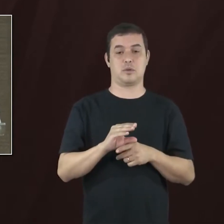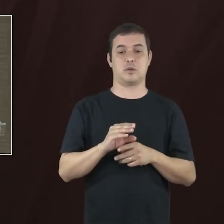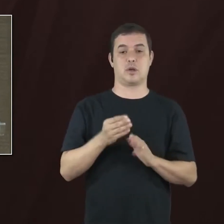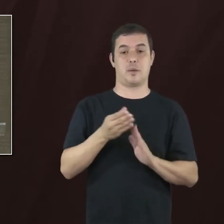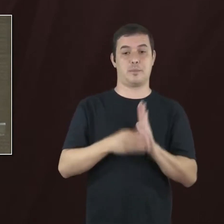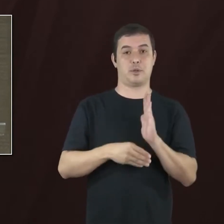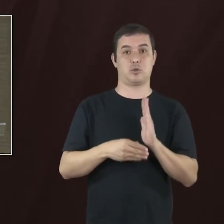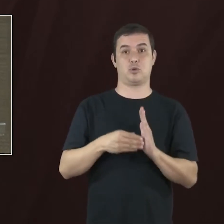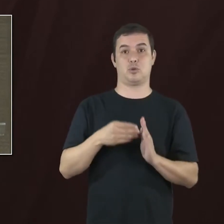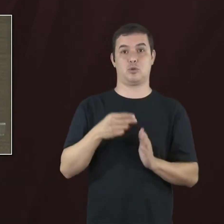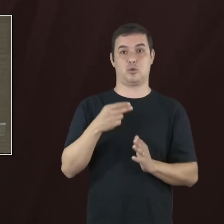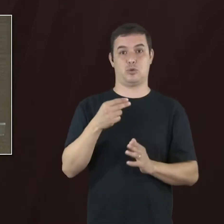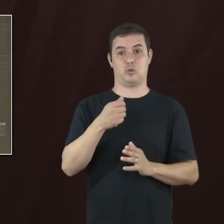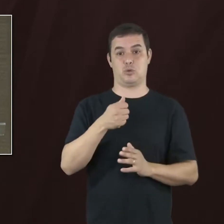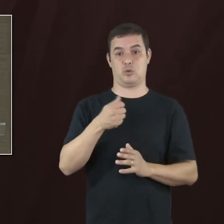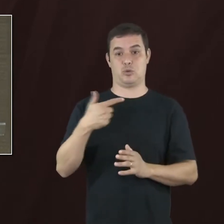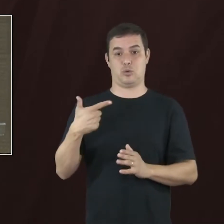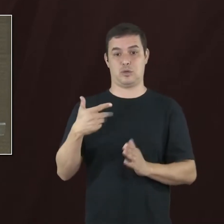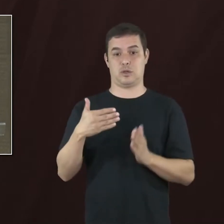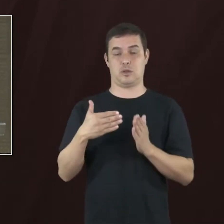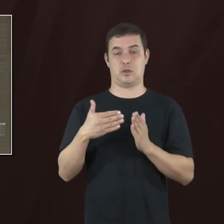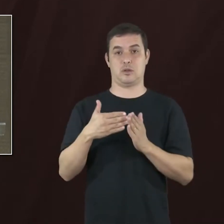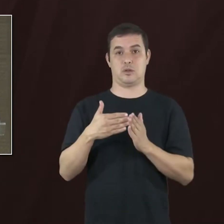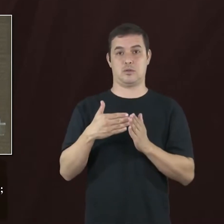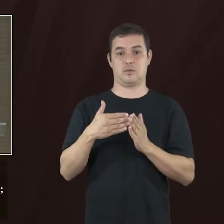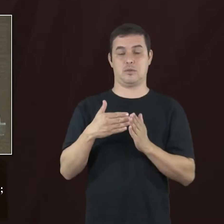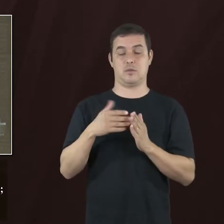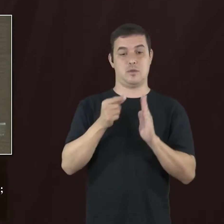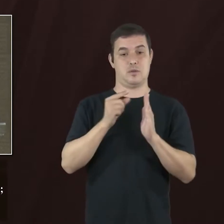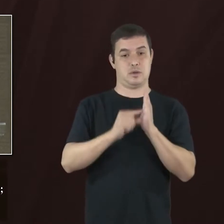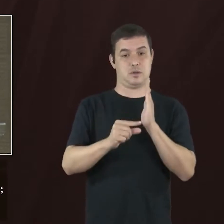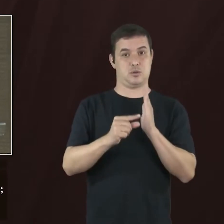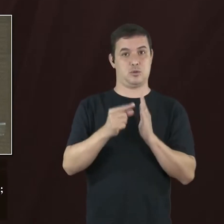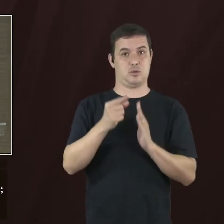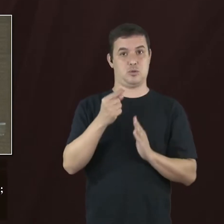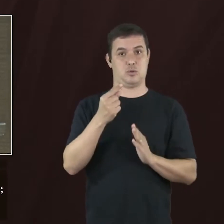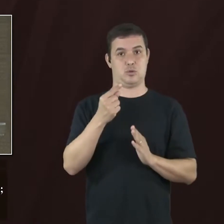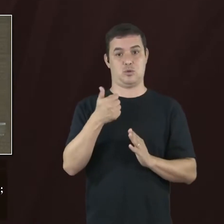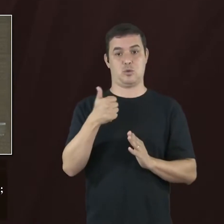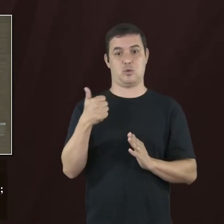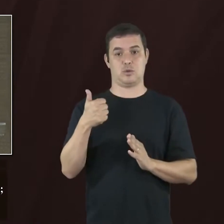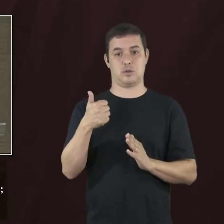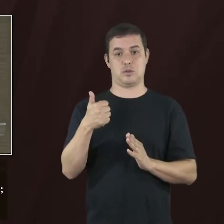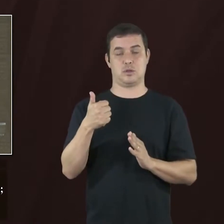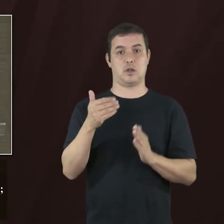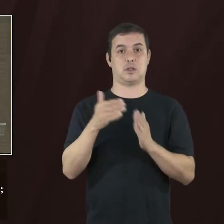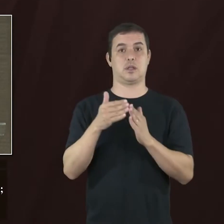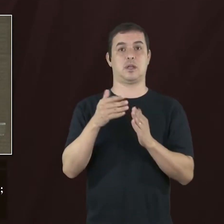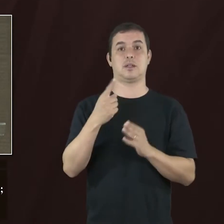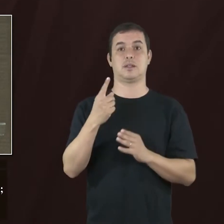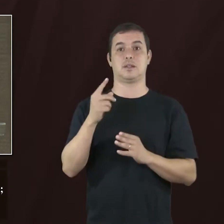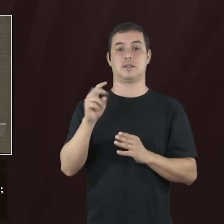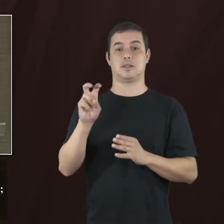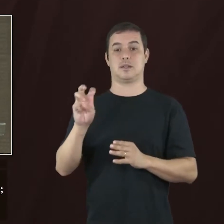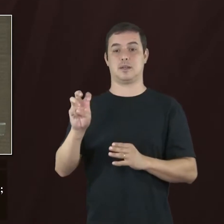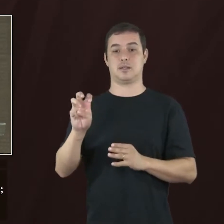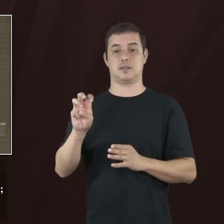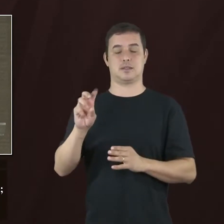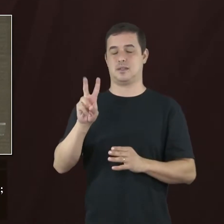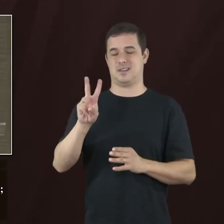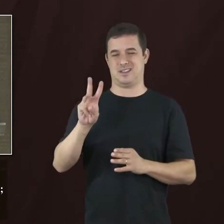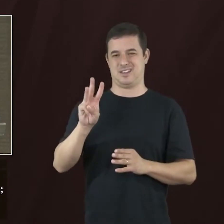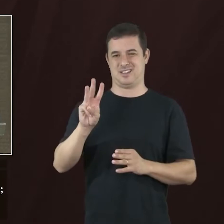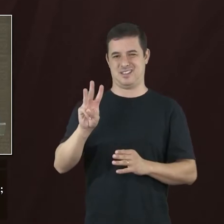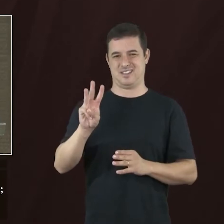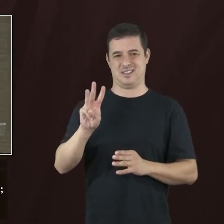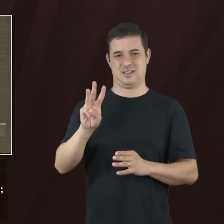versículos de 11 a 13. Tenho me tornado insensato, a isto me constrangestes. Eu devia